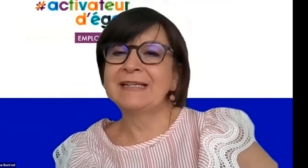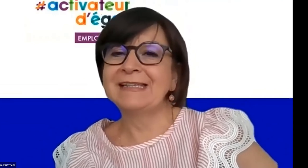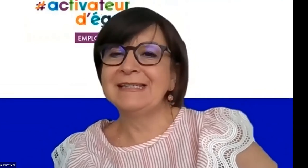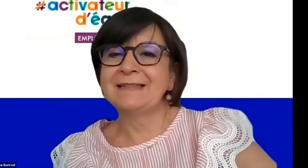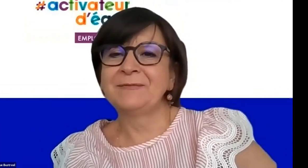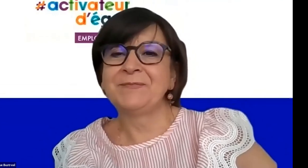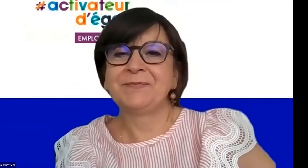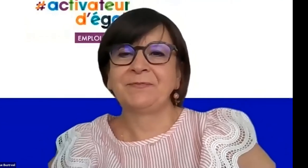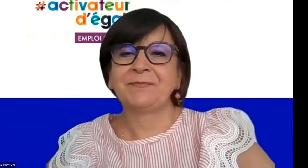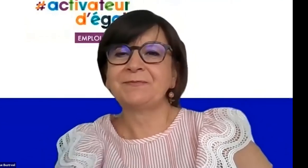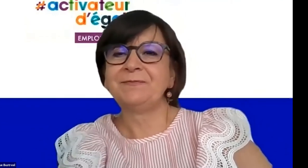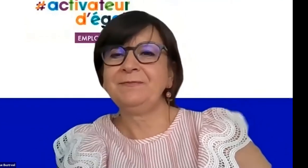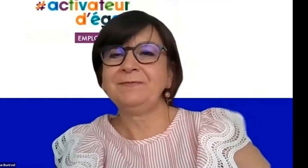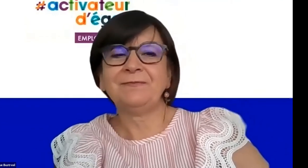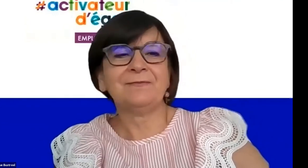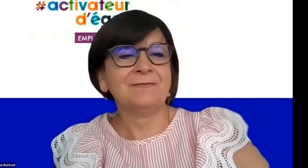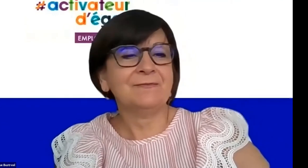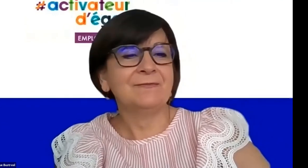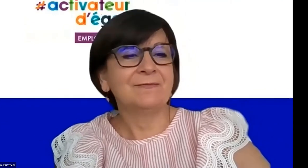pendant la crise.